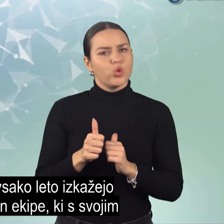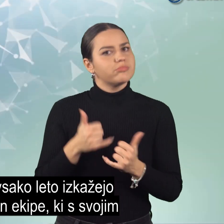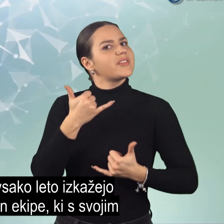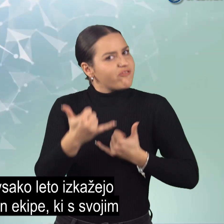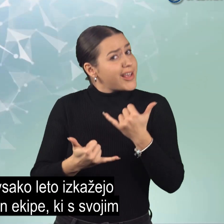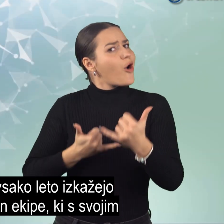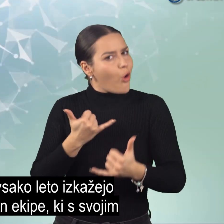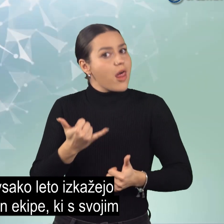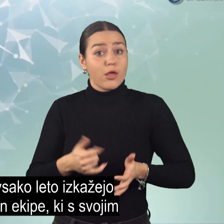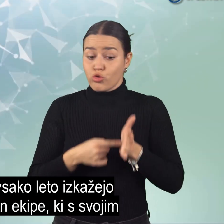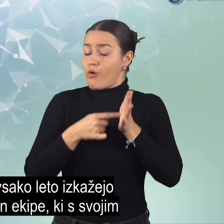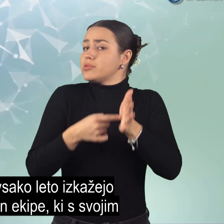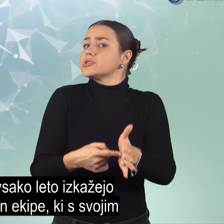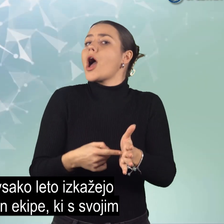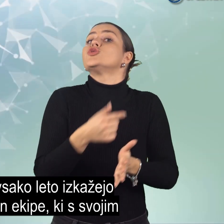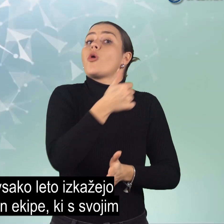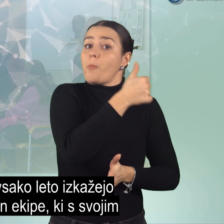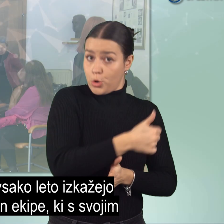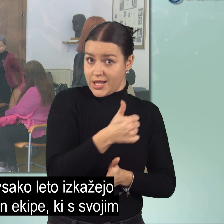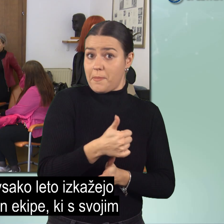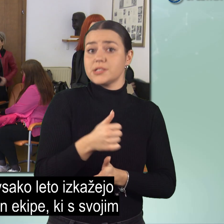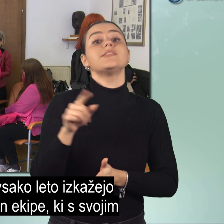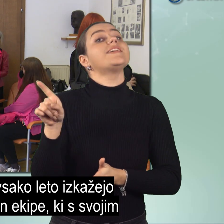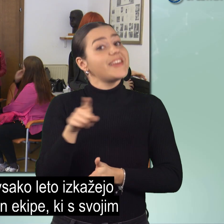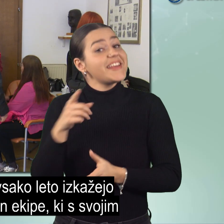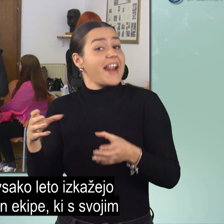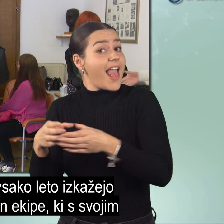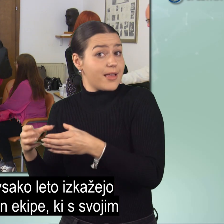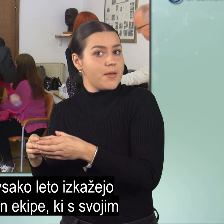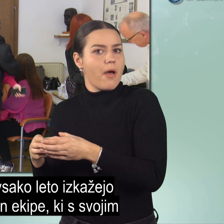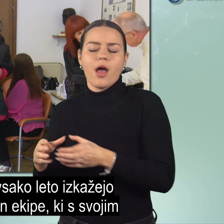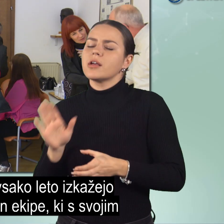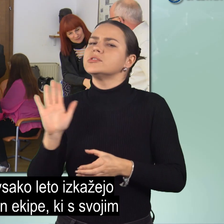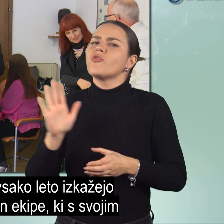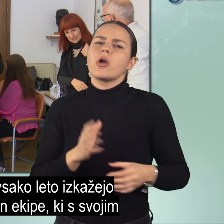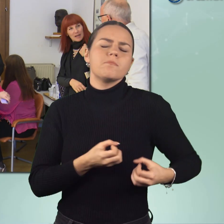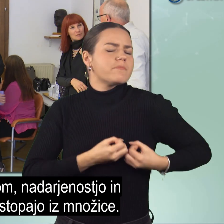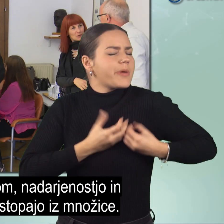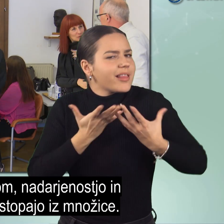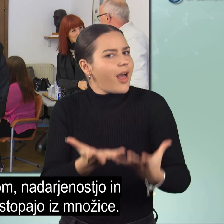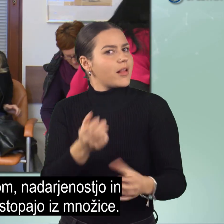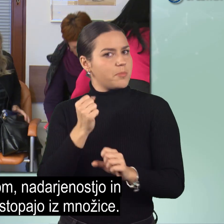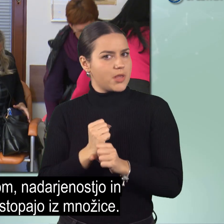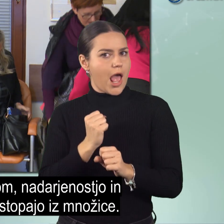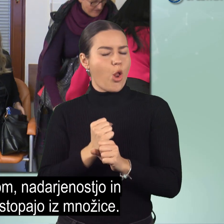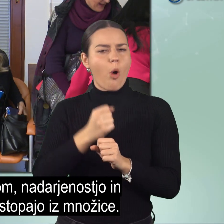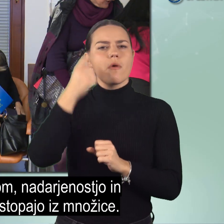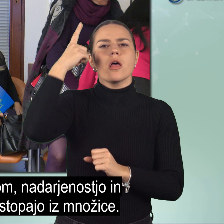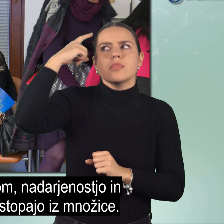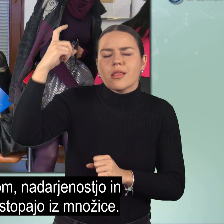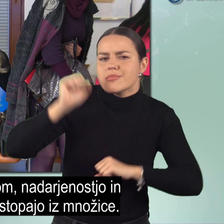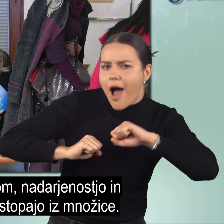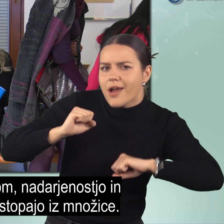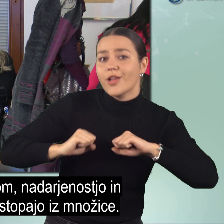športu se vsako leto izkažejo posamezniki in ekipe, ki s svojim predanim delom, nadarjenostjo in